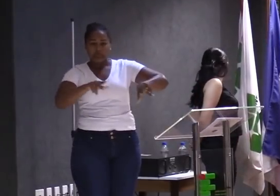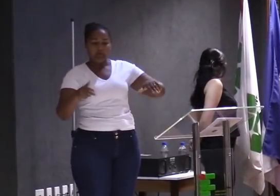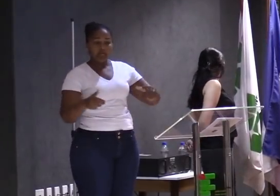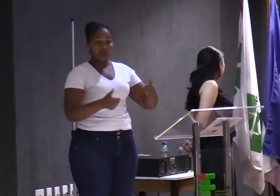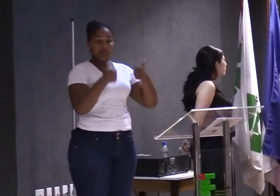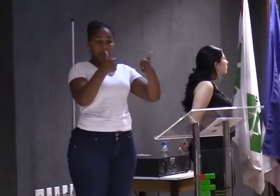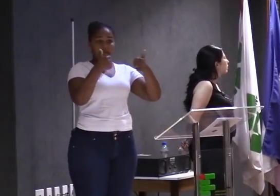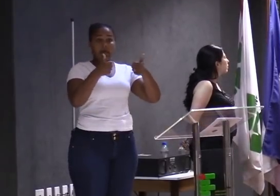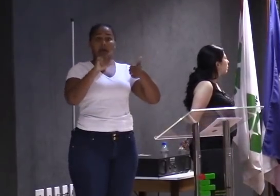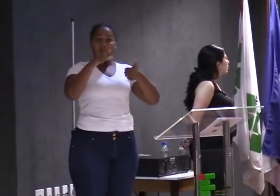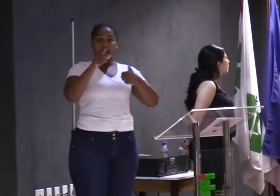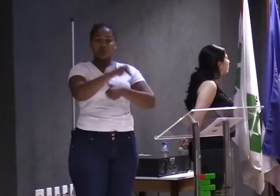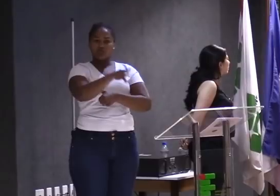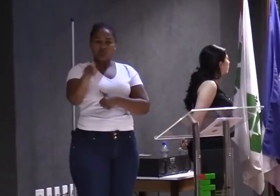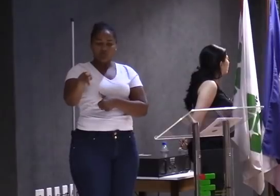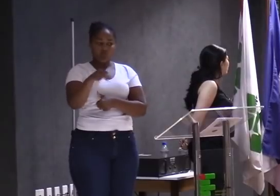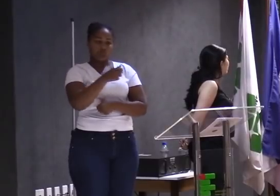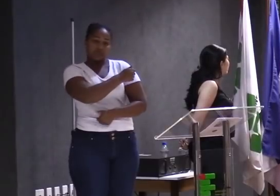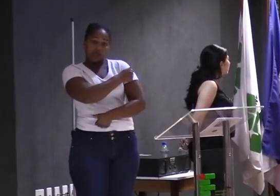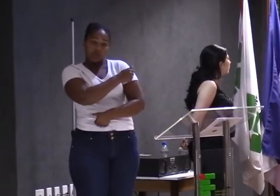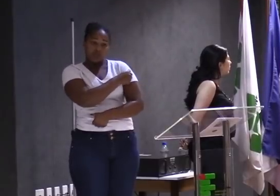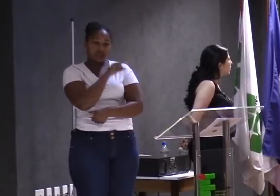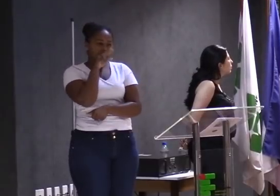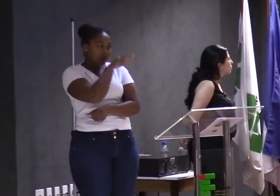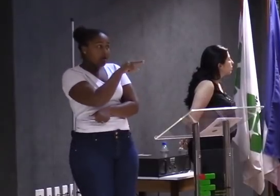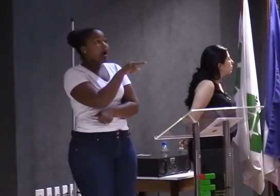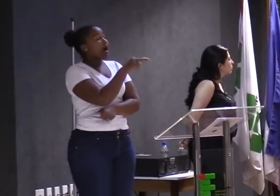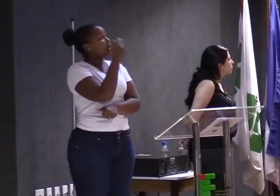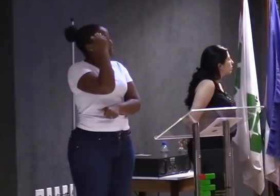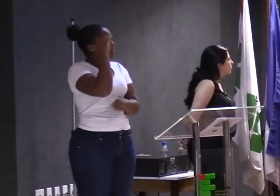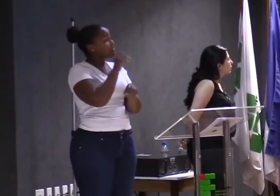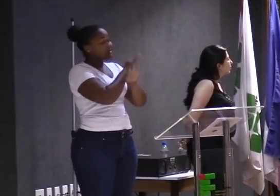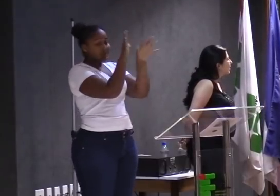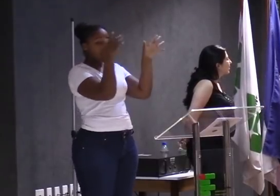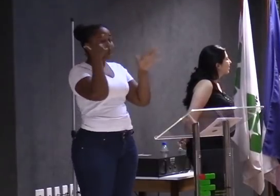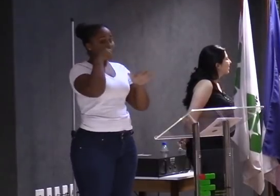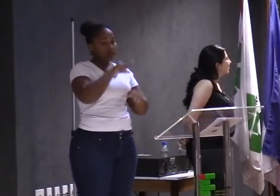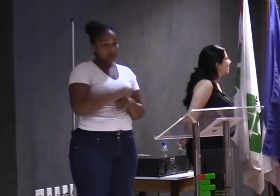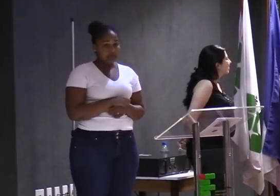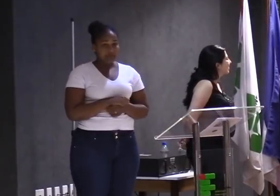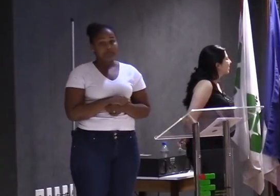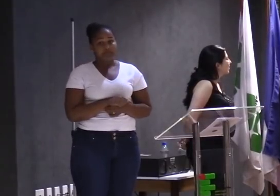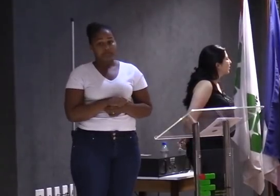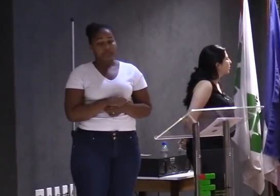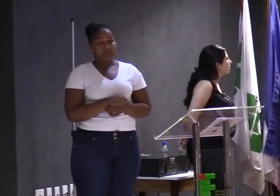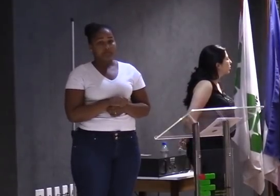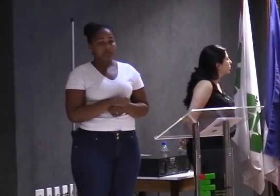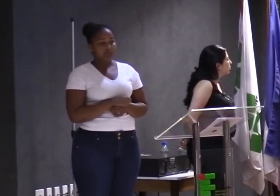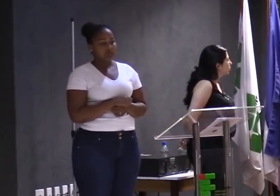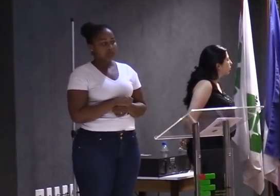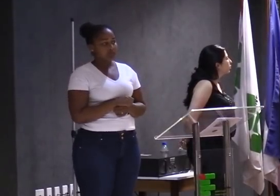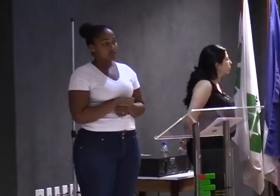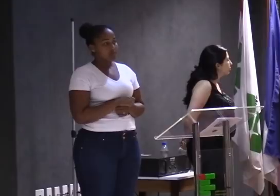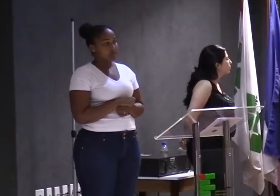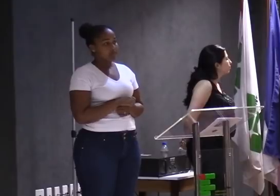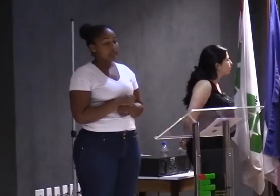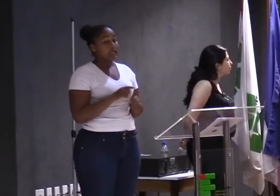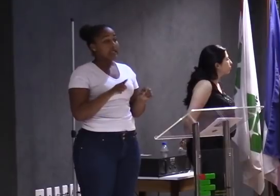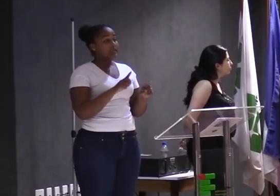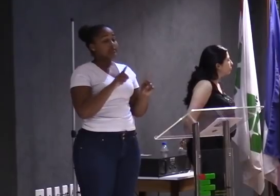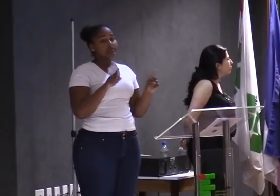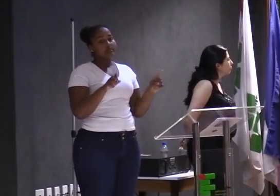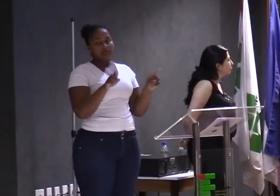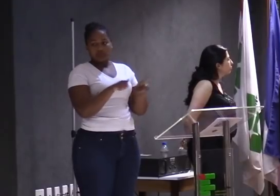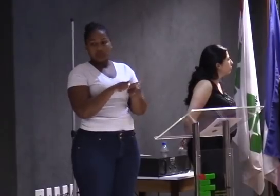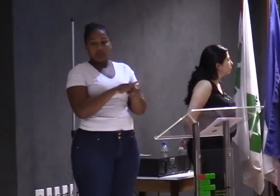aprendizado sentado no professor, eu era, né, esse professor. E agora não, agora meu foco é a aprendizagem centrada no aluno. E